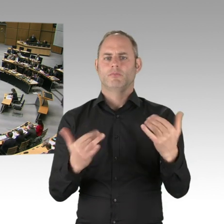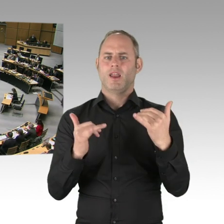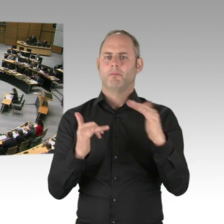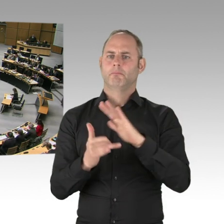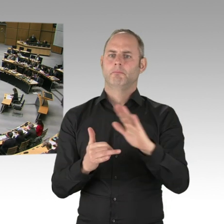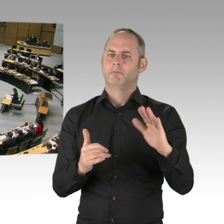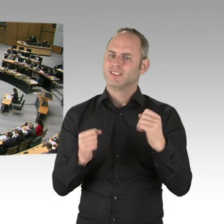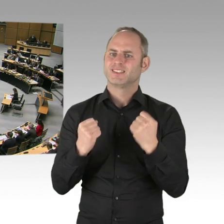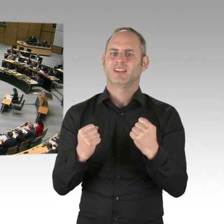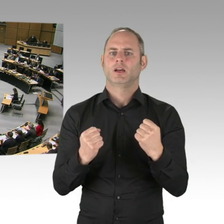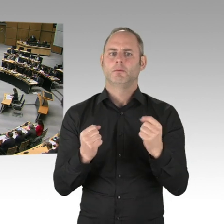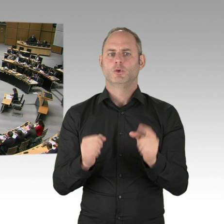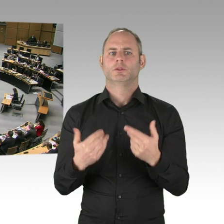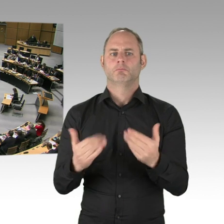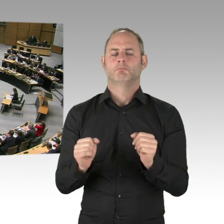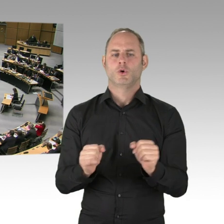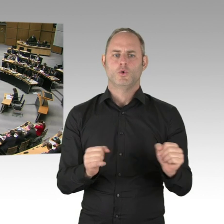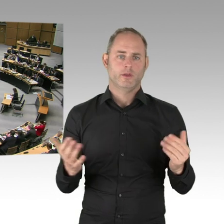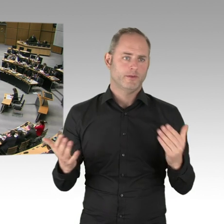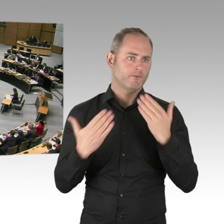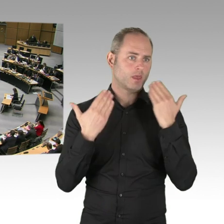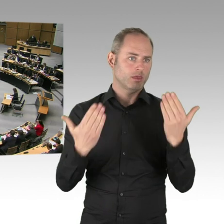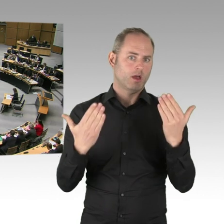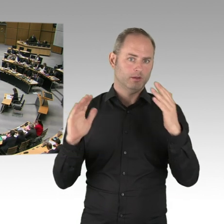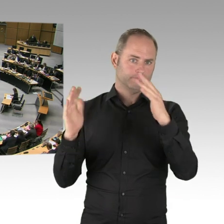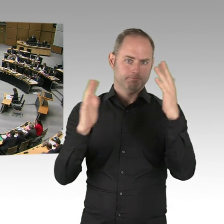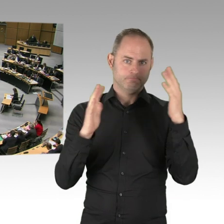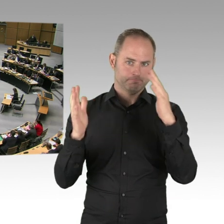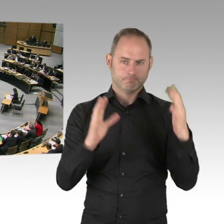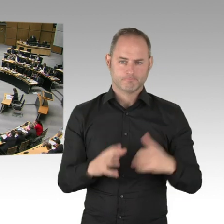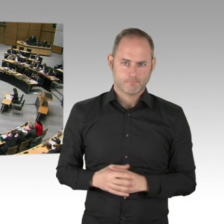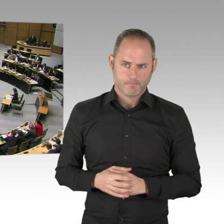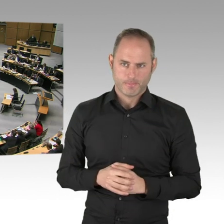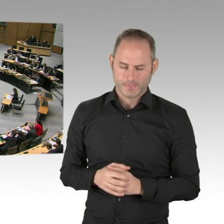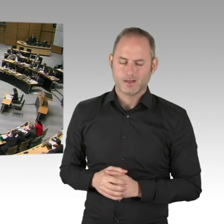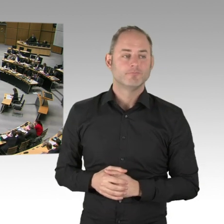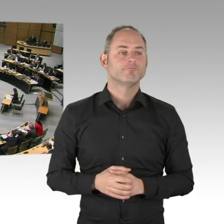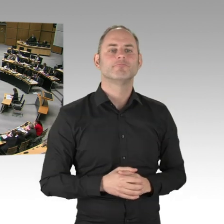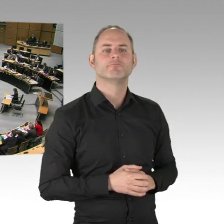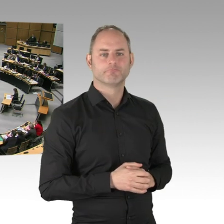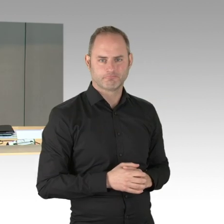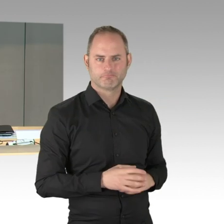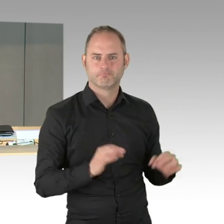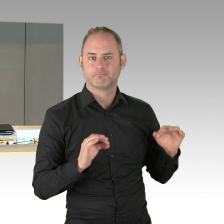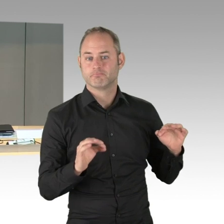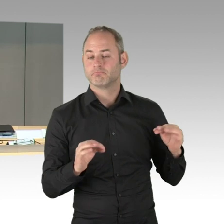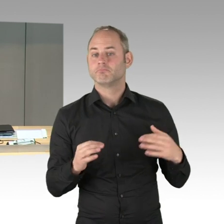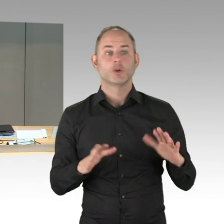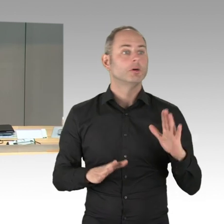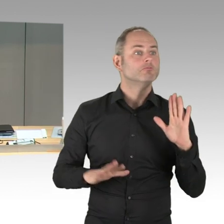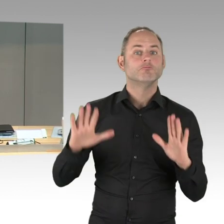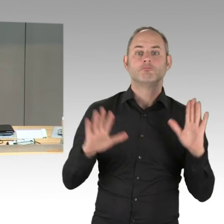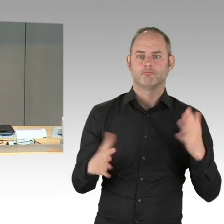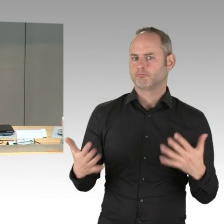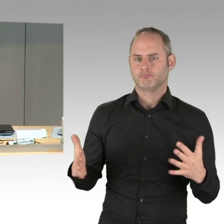auf Drucksache 18-1754 gegen jeden Antisemitismus, jüdisches Leben in Berlin schützen, an den Ausschuss für Bildung,